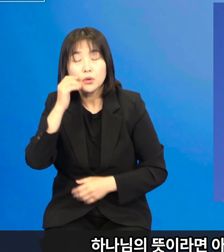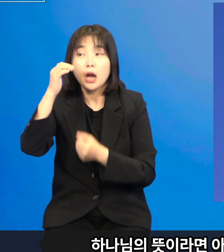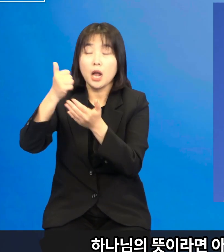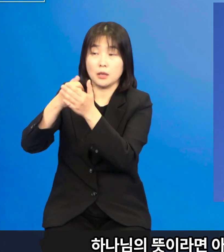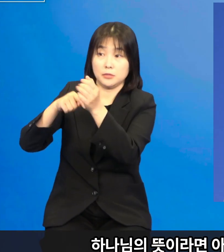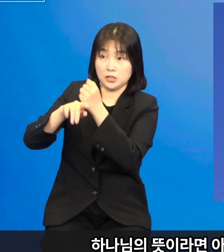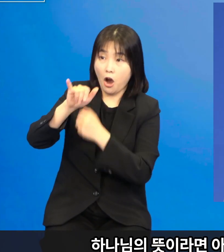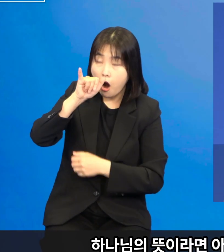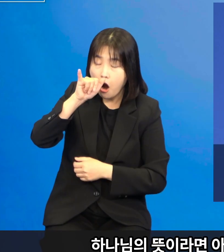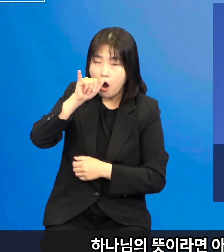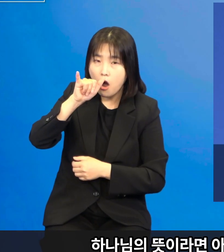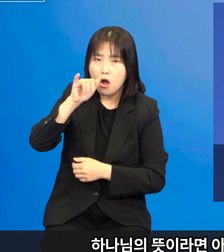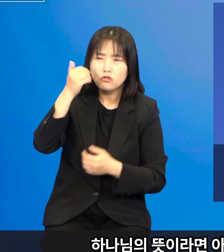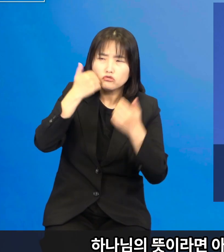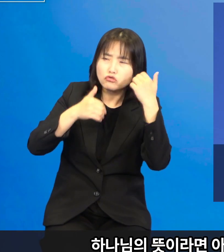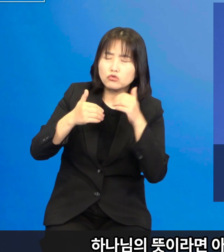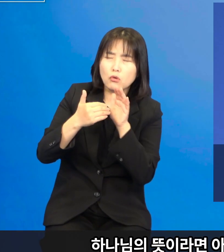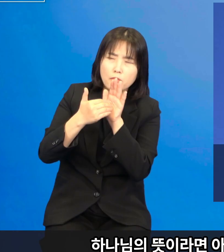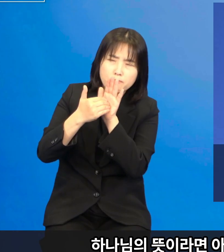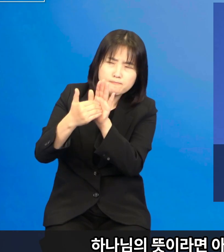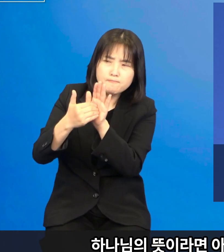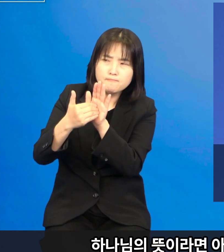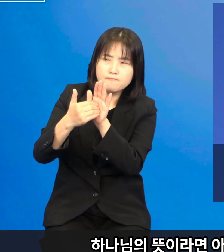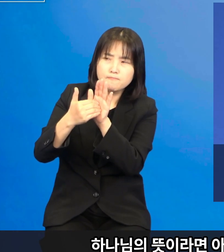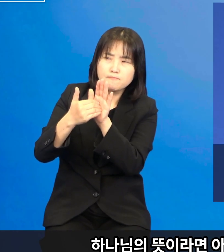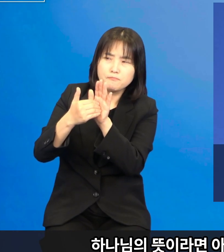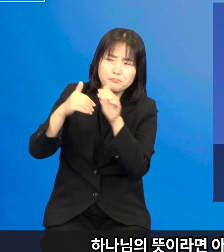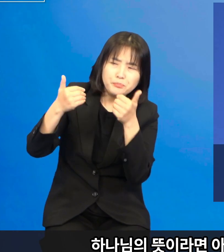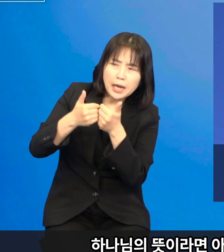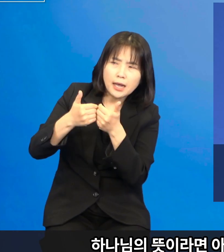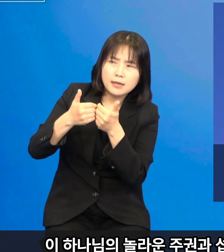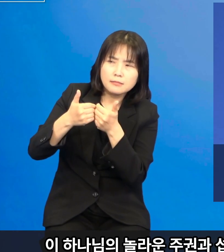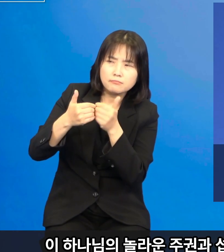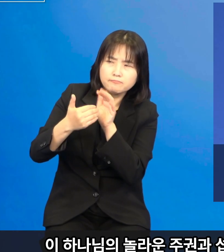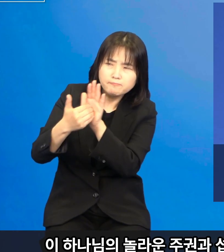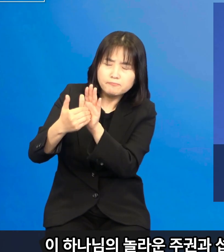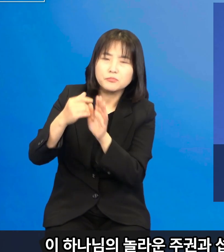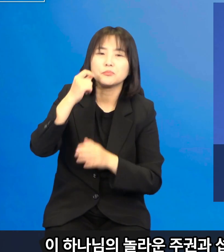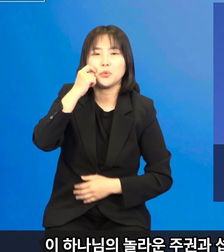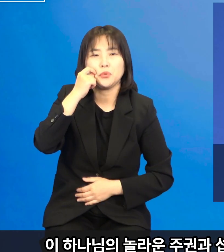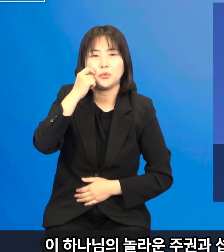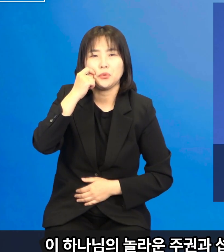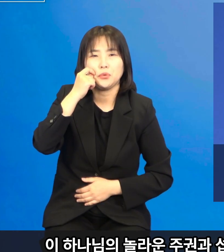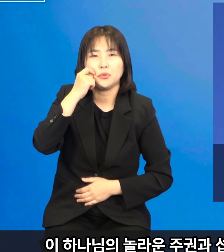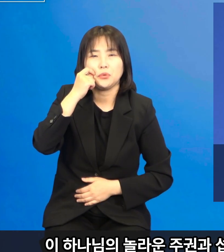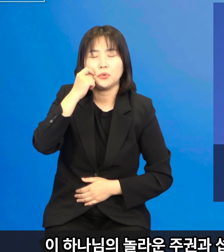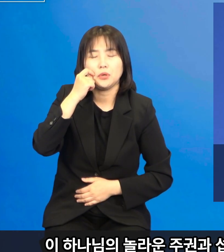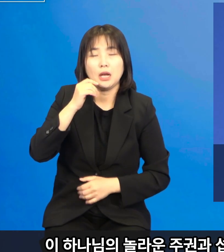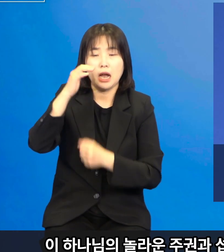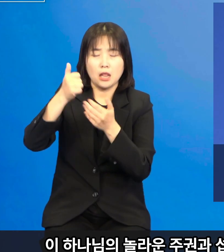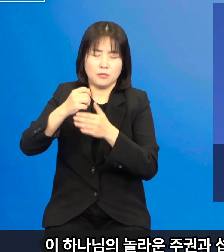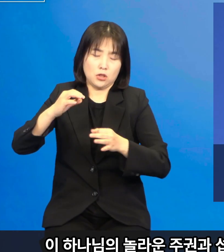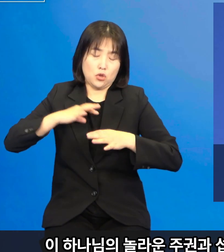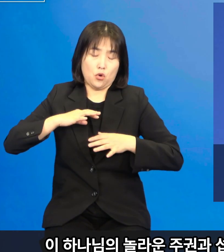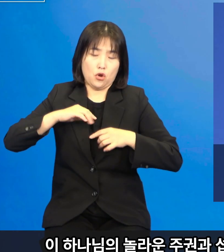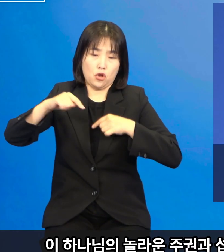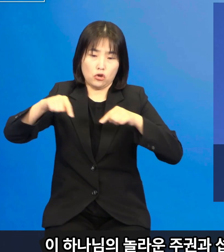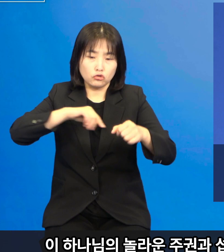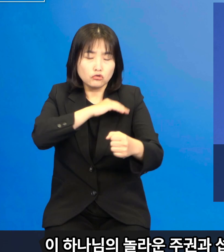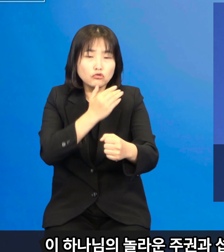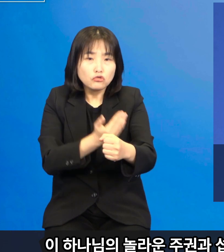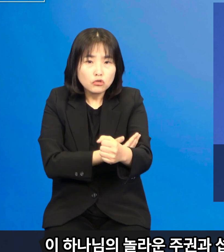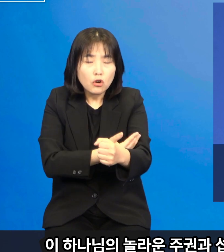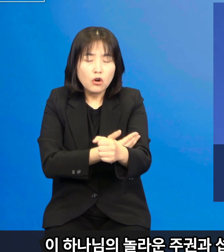뜻이라면 아무도 막을 수 없습니다. 이 하나님의 놀라운 주권과 섭리의